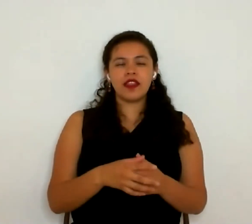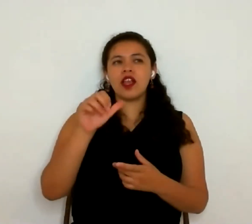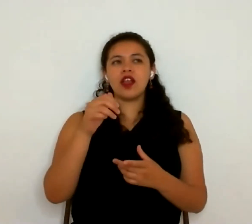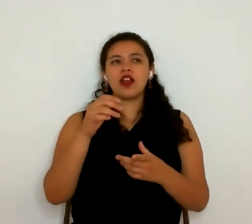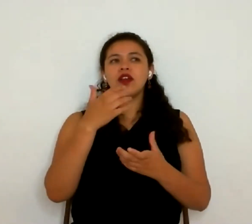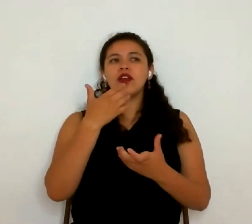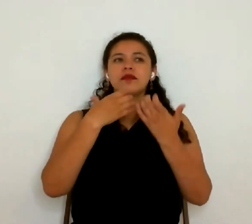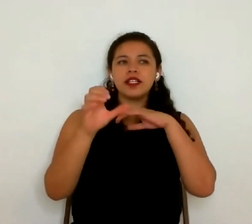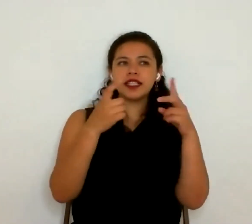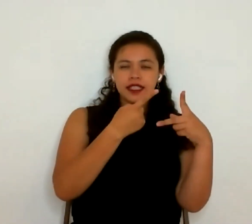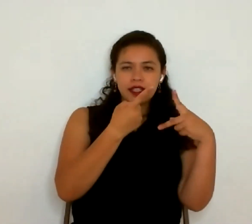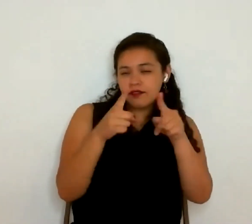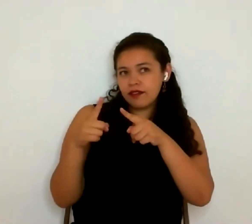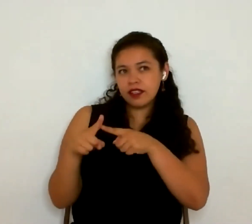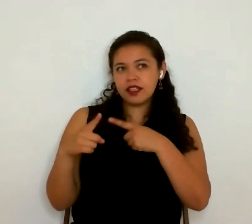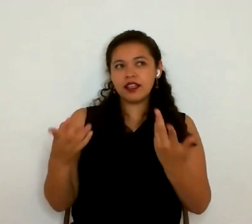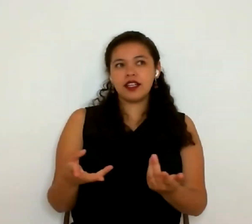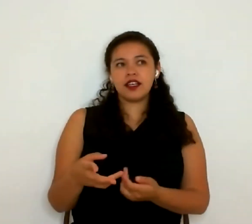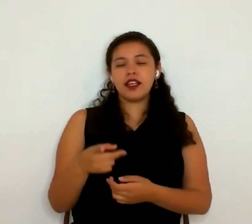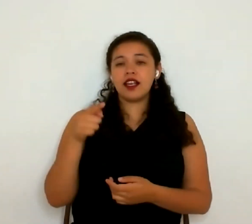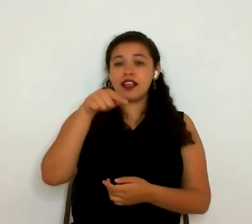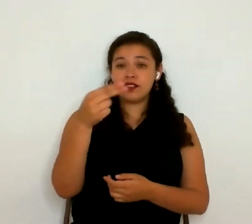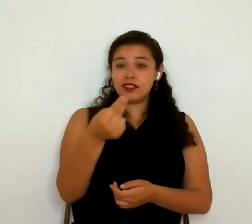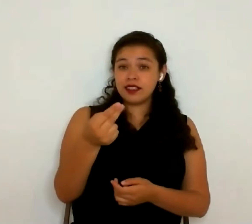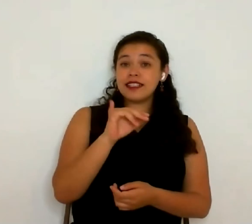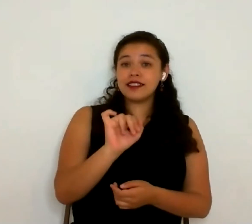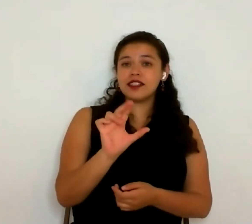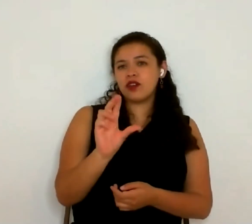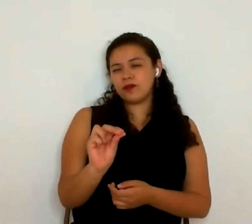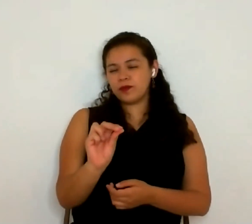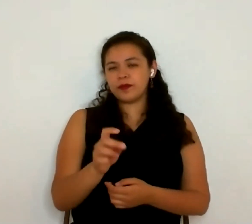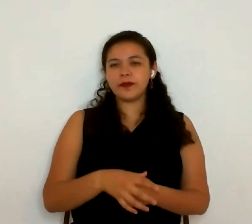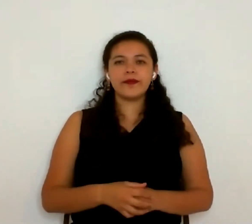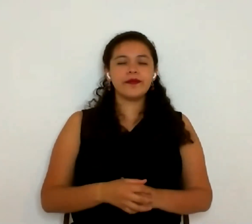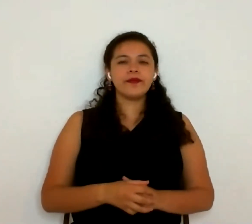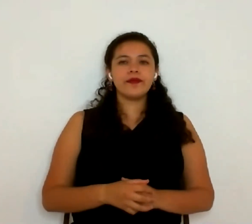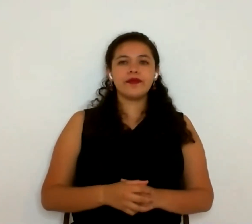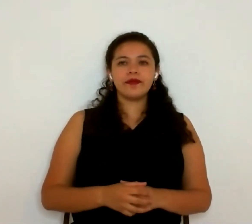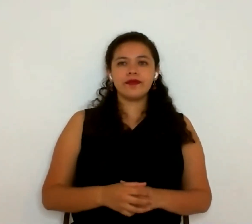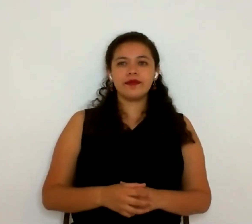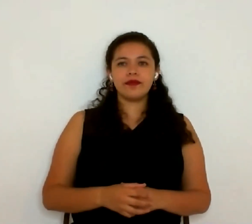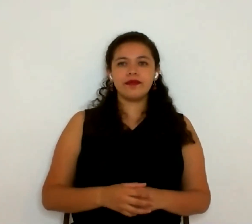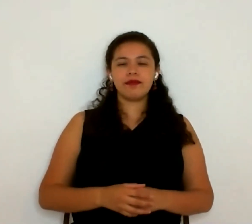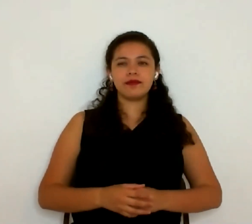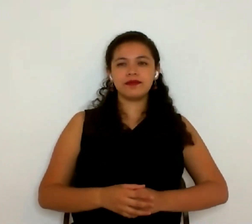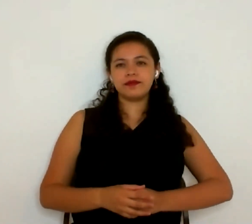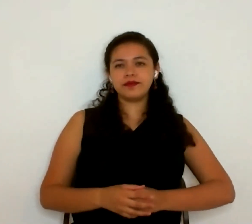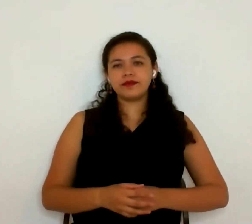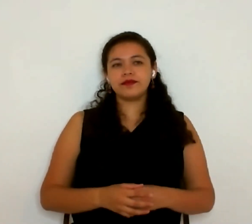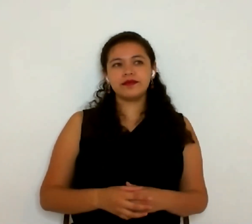ver si realmente ellos ellos no requieren más que nada y